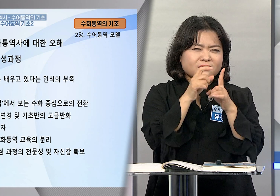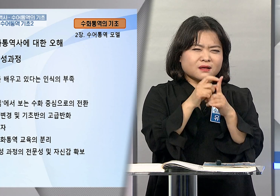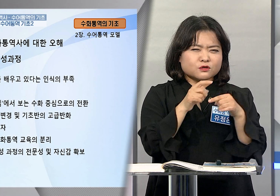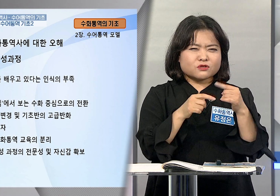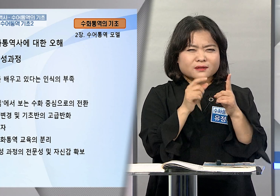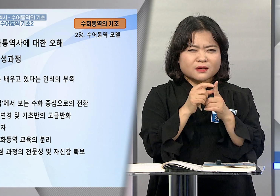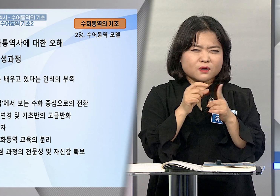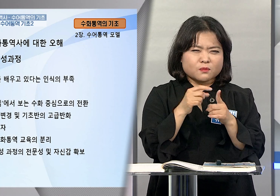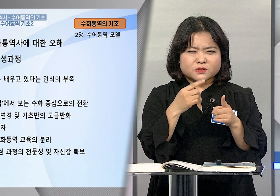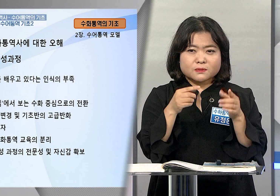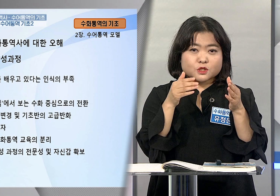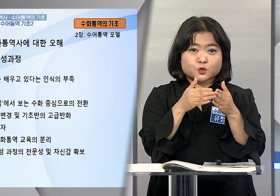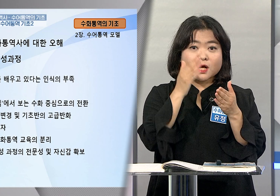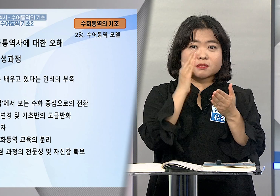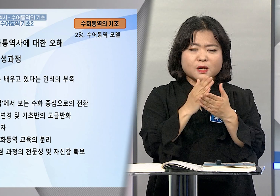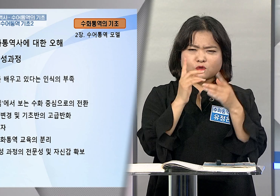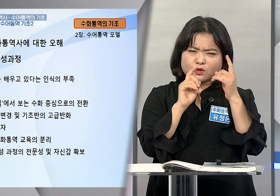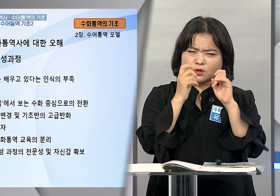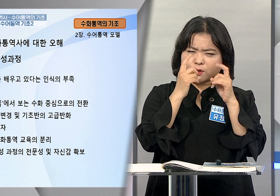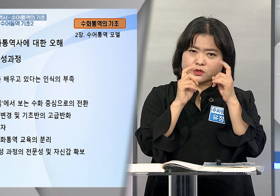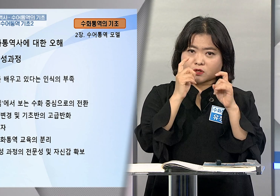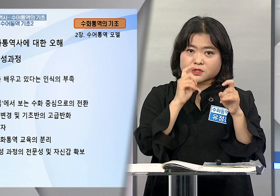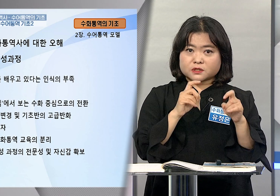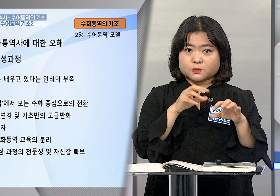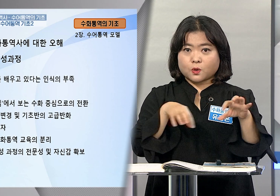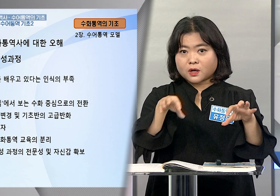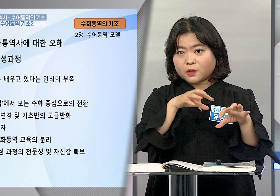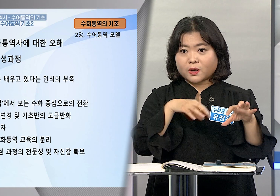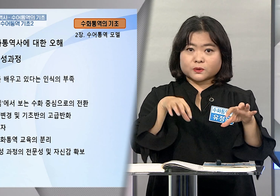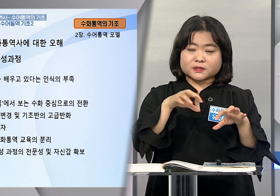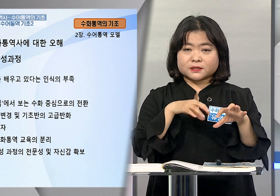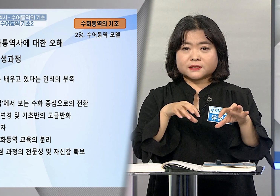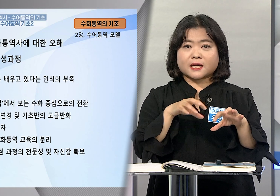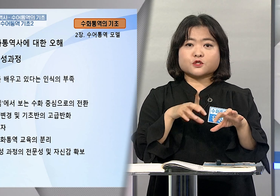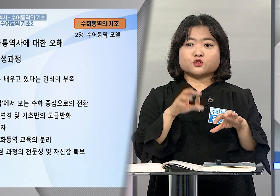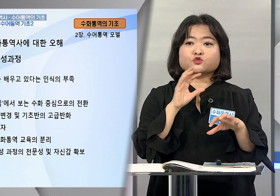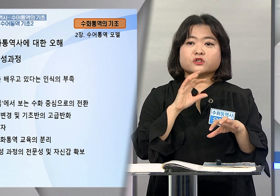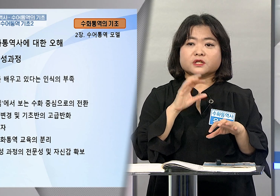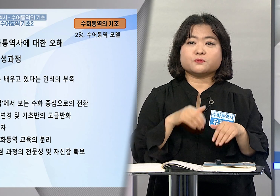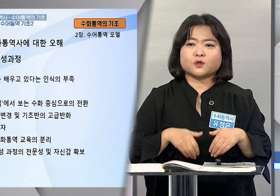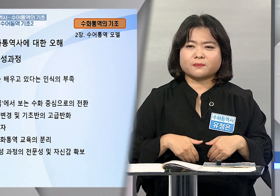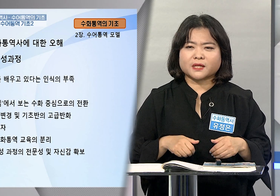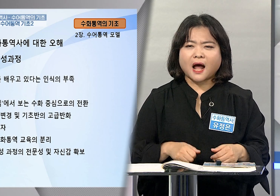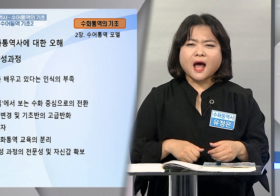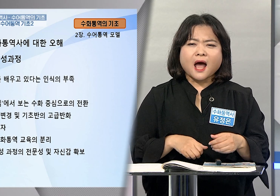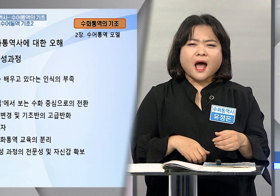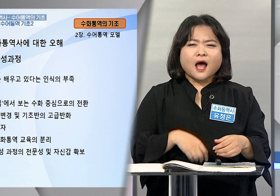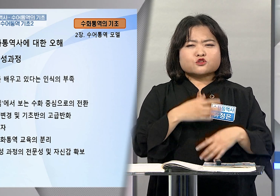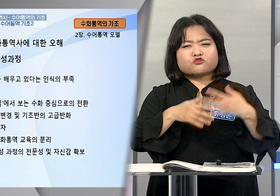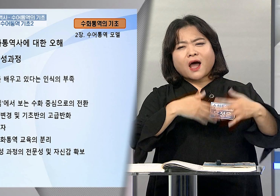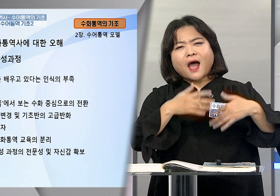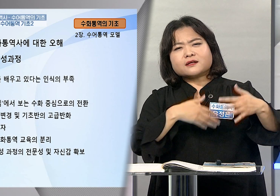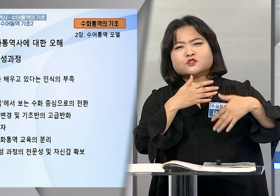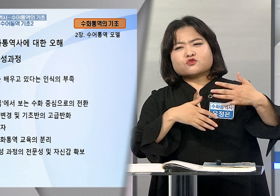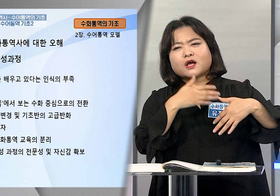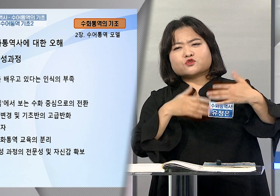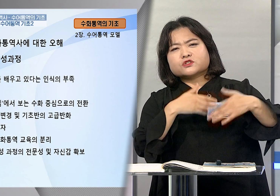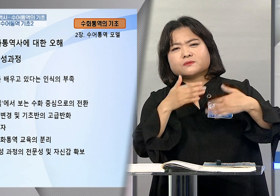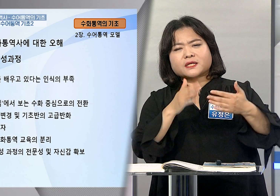단어, 수화 단어가 뭔지만 집중하지 말고 표정 연습, 공간의 활용들을 잘할 수 있는 훈련이 필요합니다. 수화하는 수화 중심하지